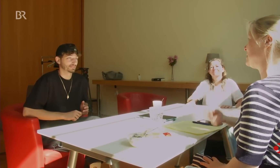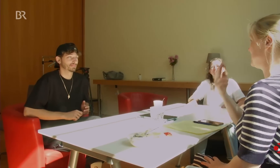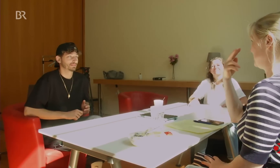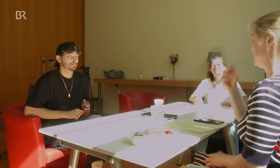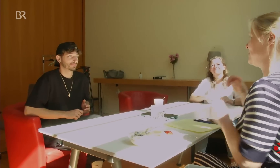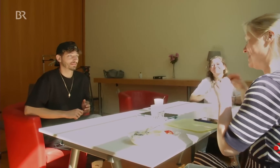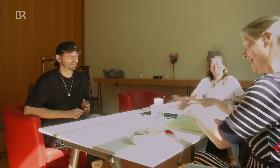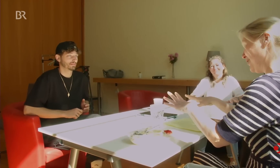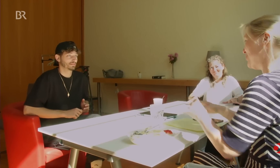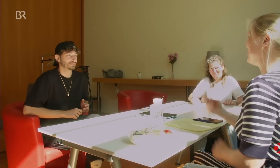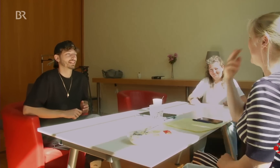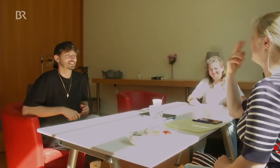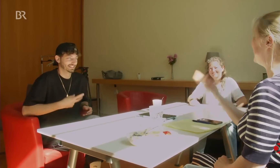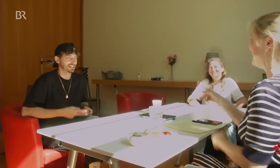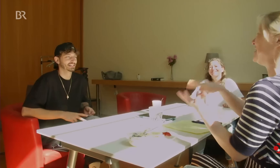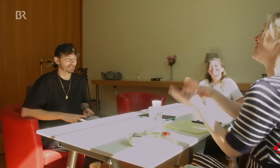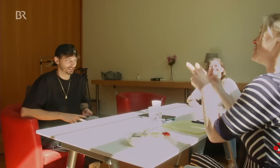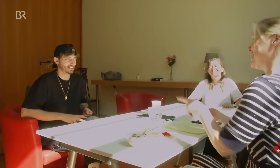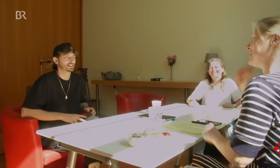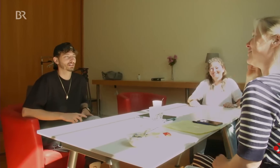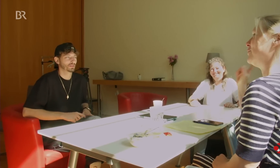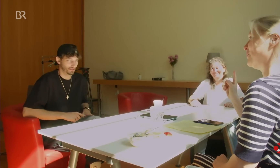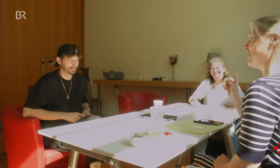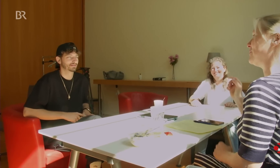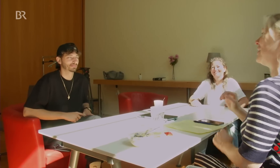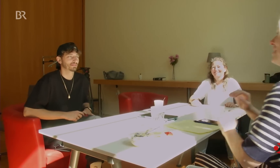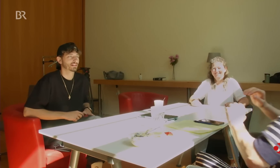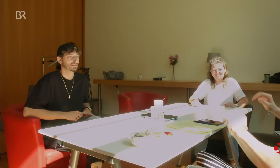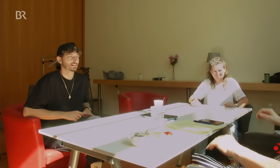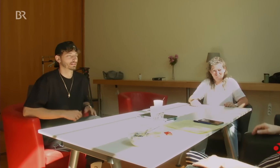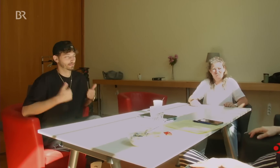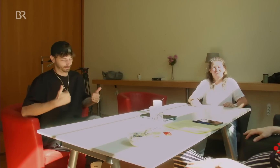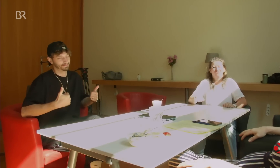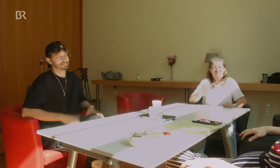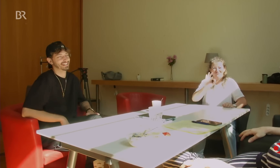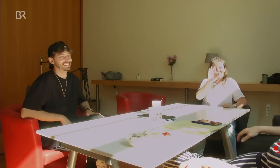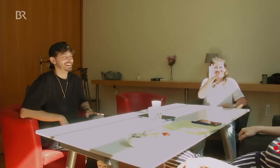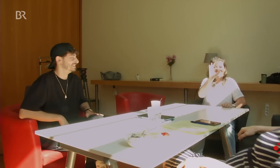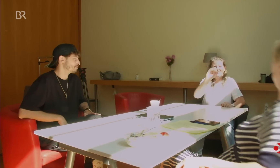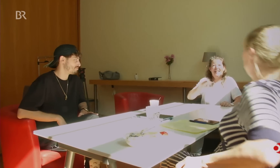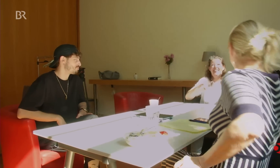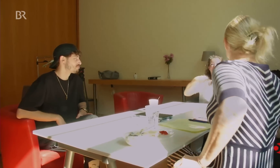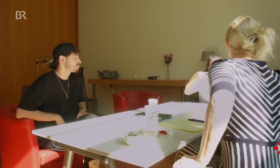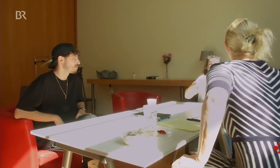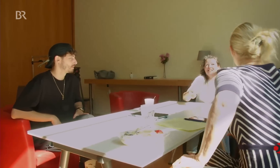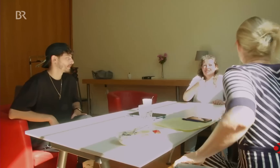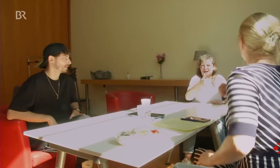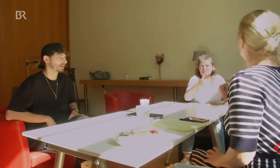nächsten Sendung Sehen statt Hören. Gut. Gut, aber nächste nur einmal,